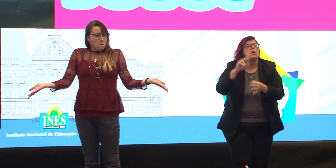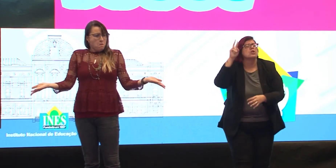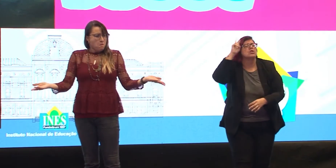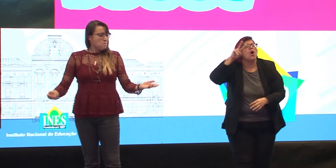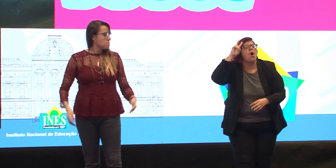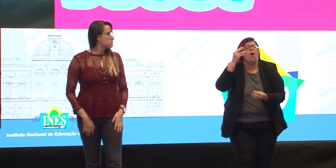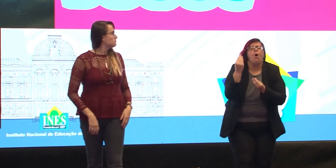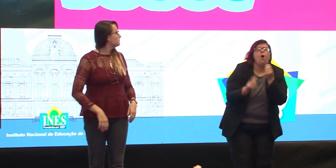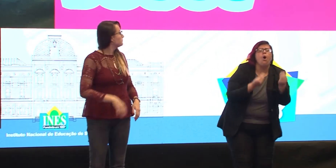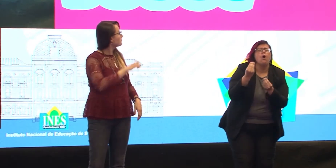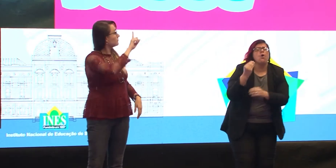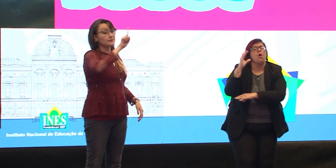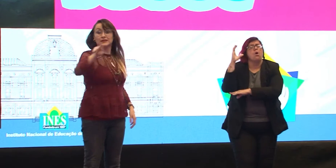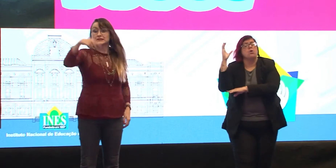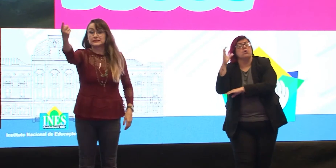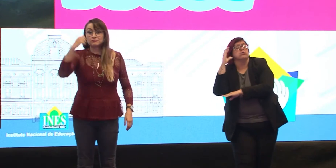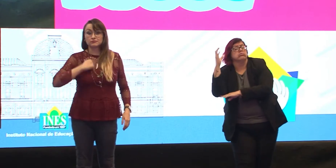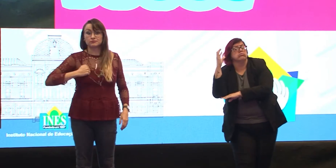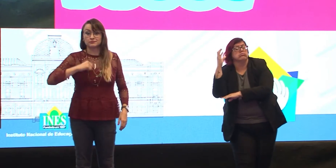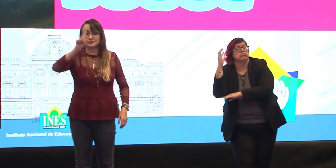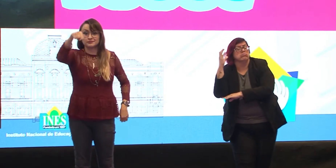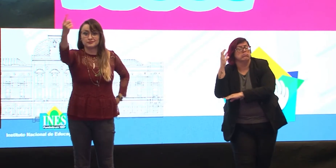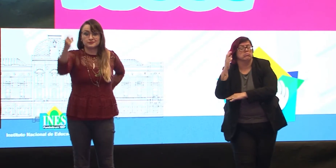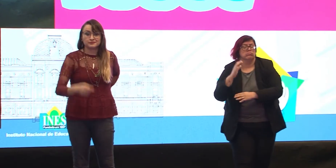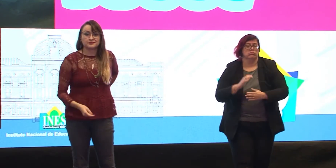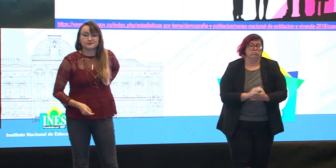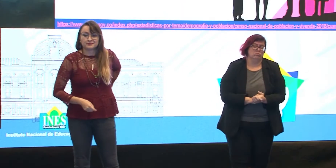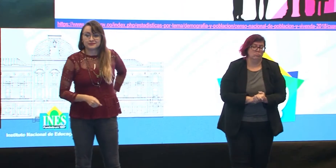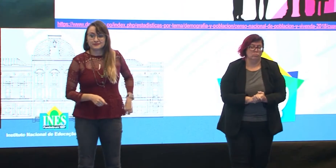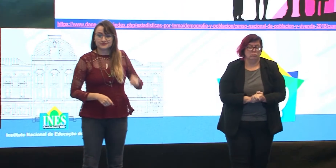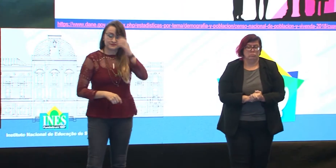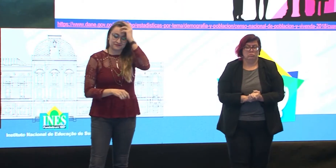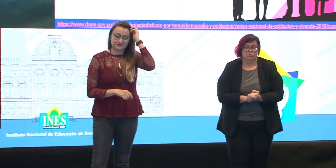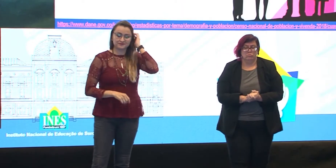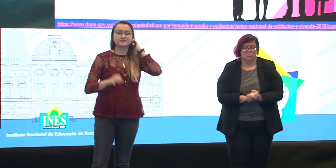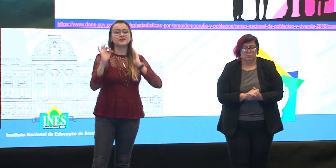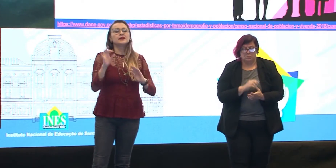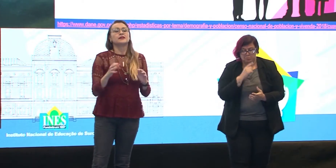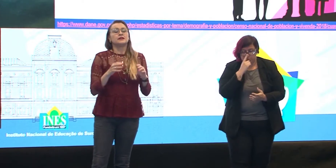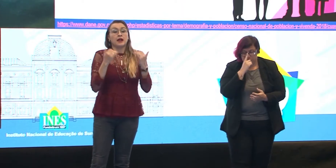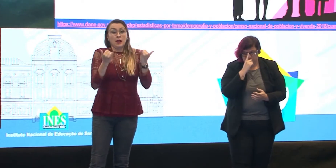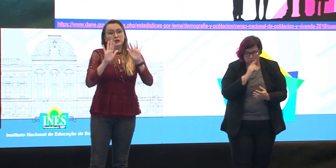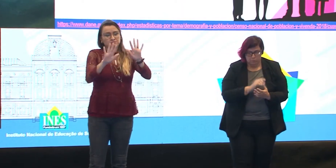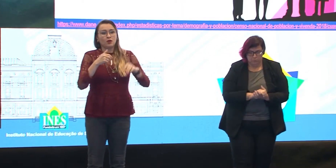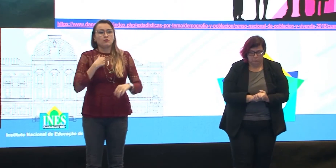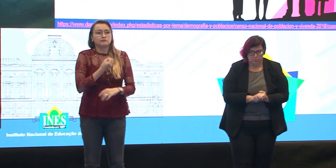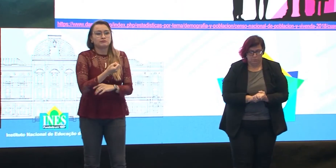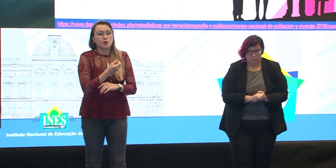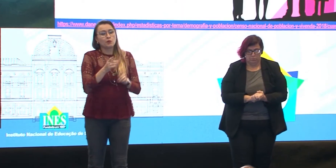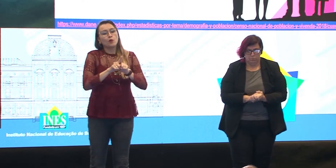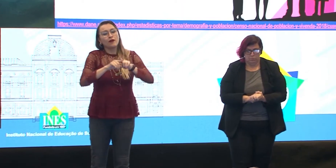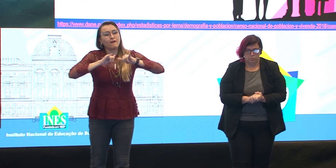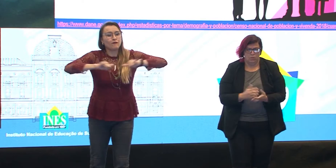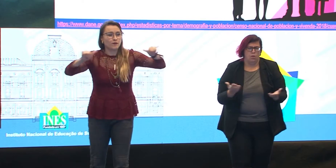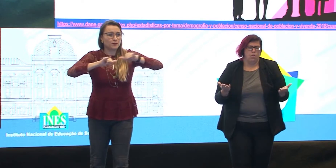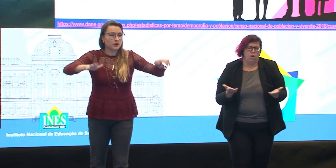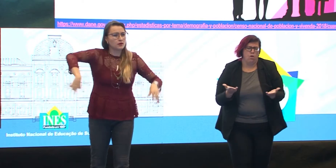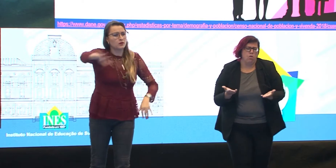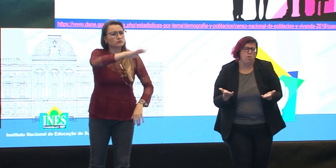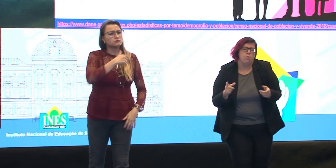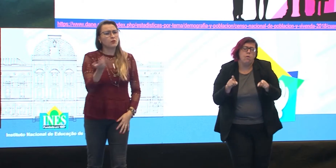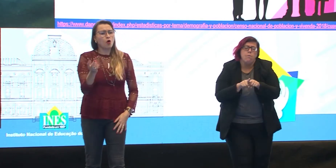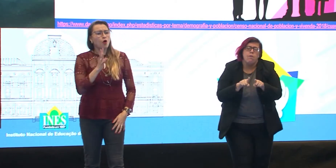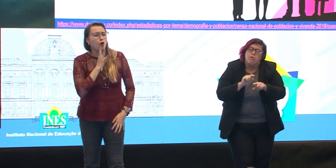vou falar um pouquinho a respeito da educação da Colômbia, mas com esses questionamentos em mente, tá certo? Pode passar, por favor?